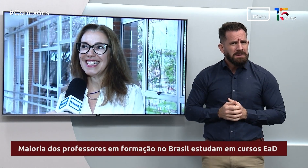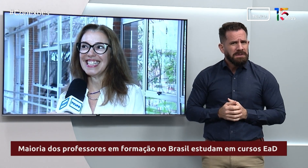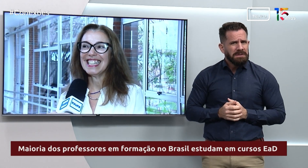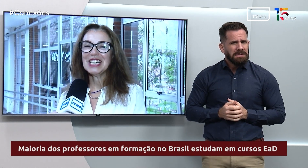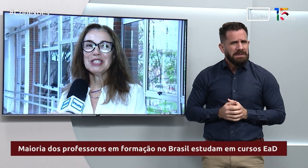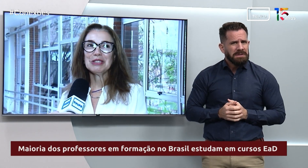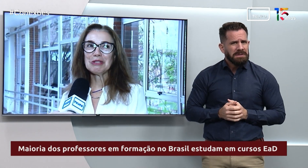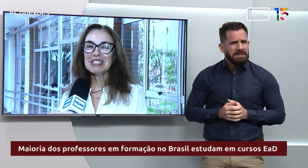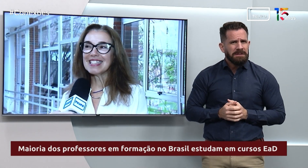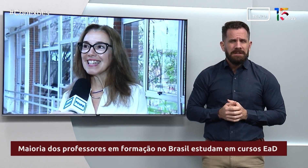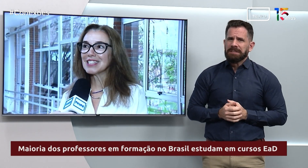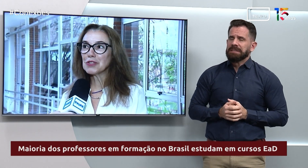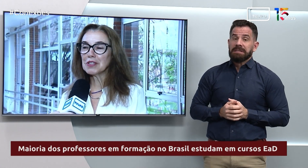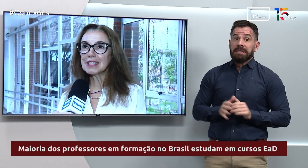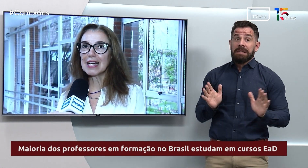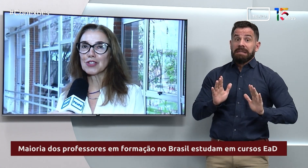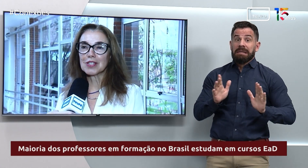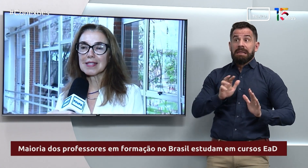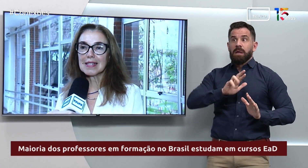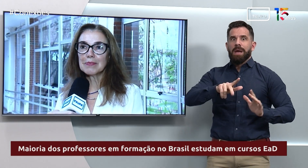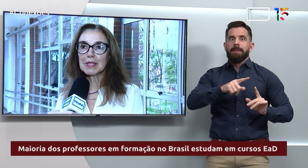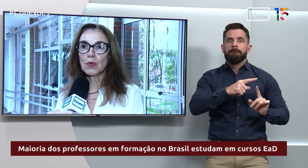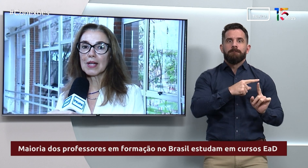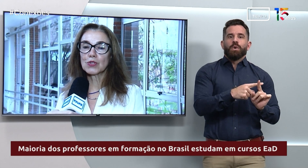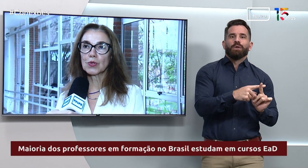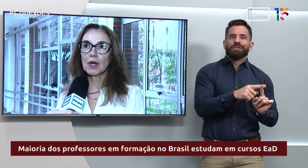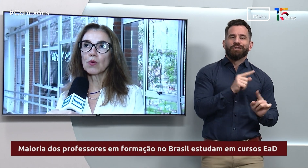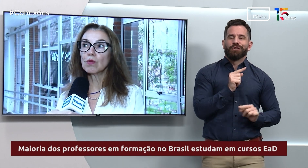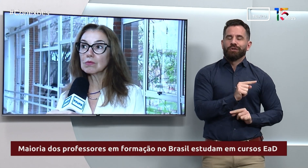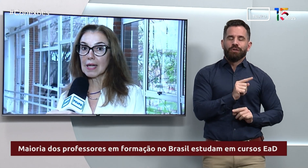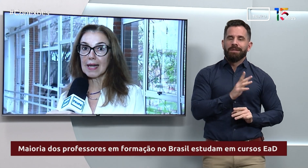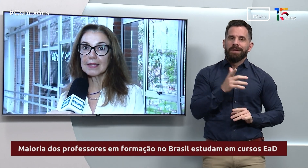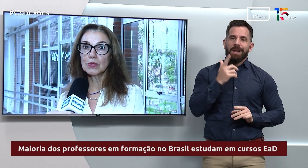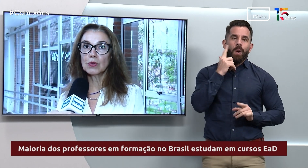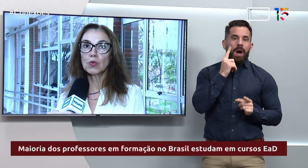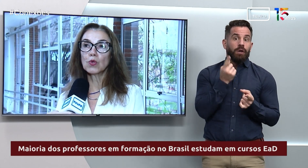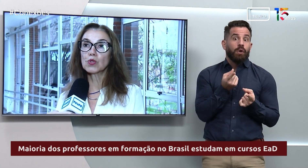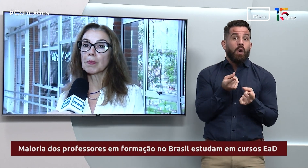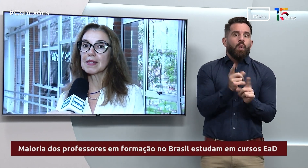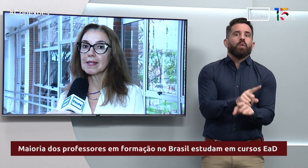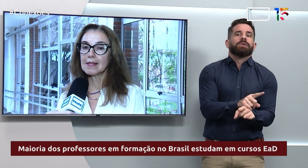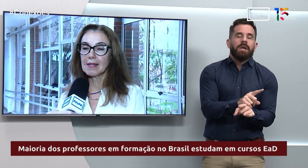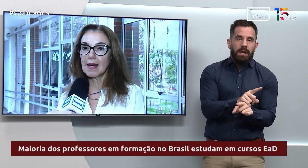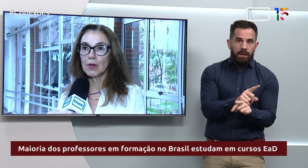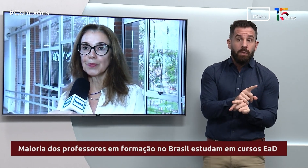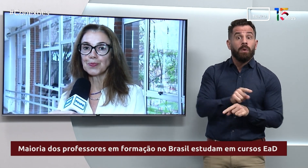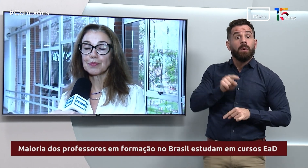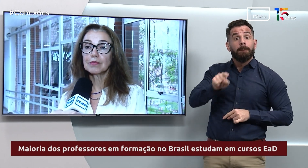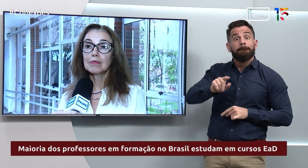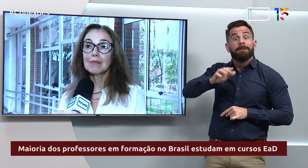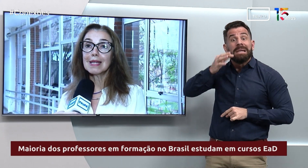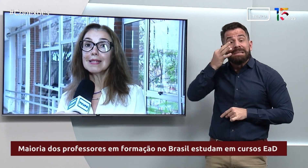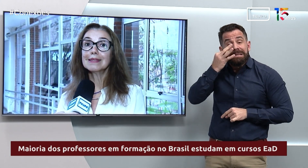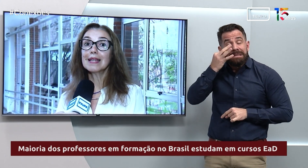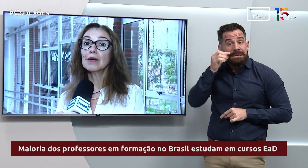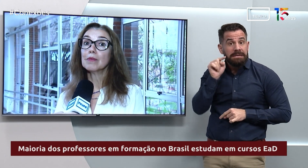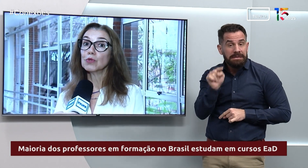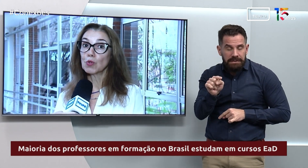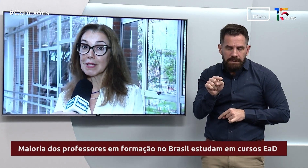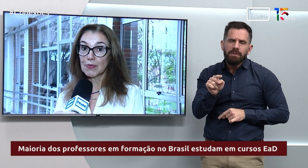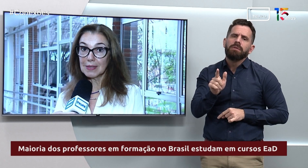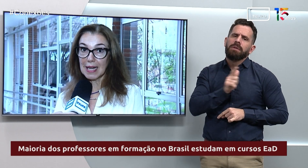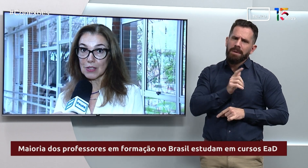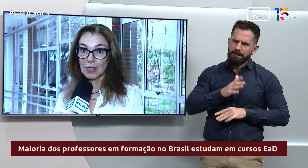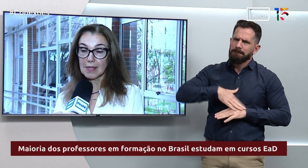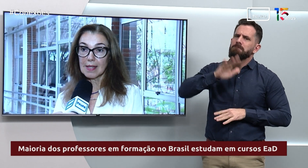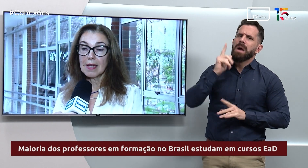Vantagem, não se trata de vantagens, né? Eu acho que, ao contrário, o curso presencial ele tem muito